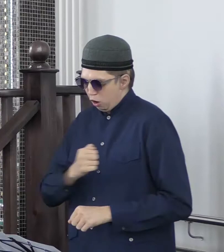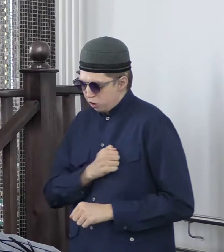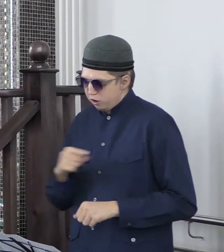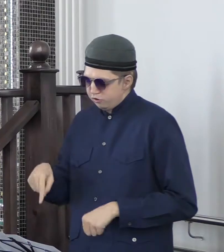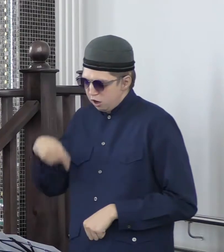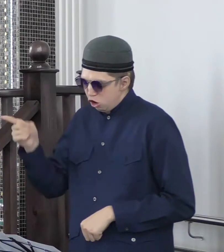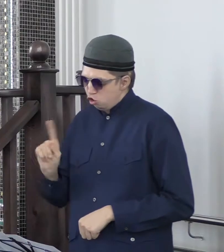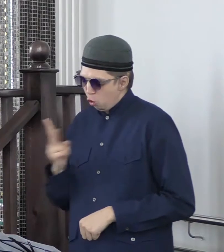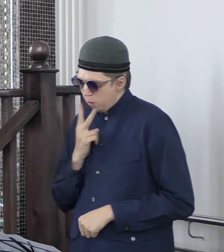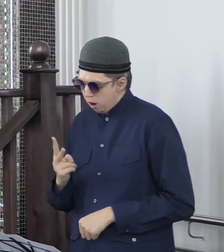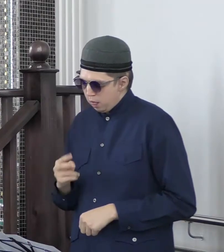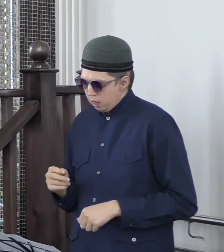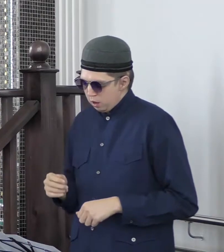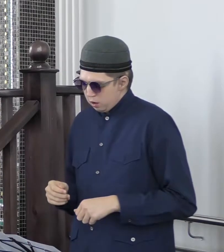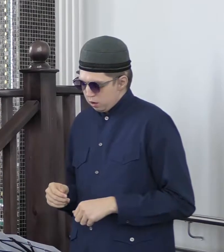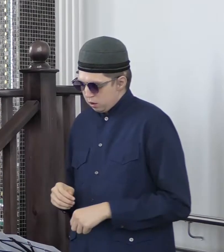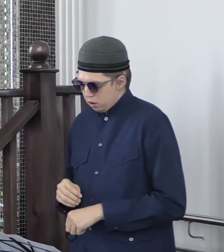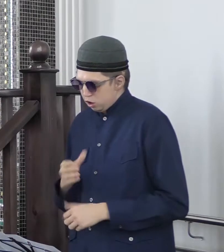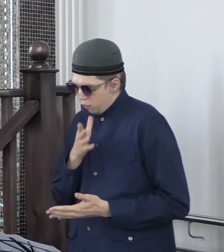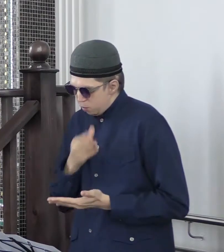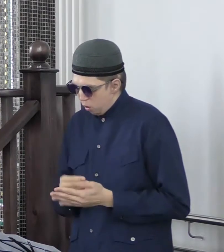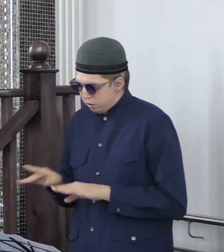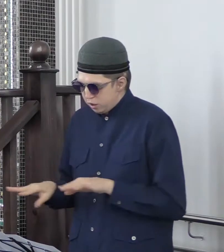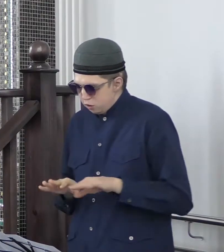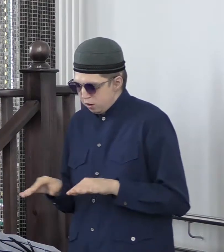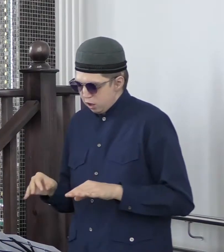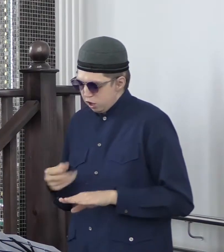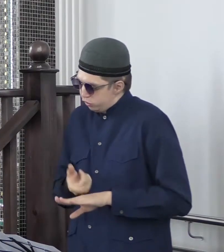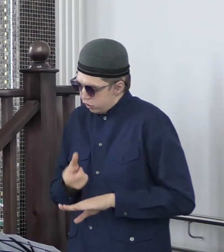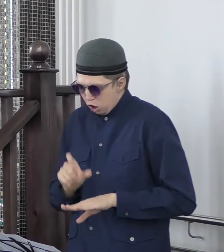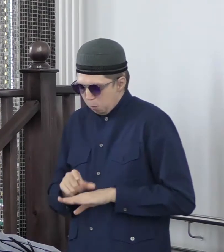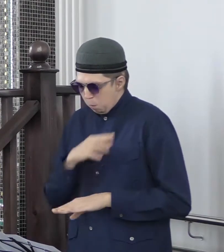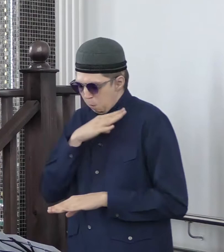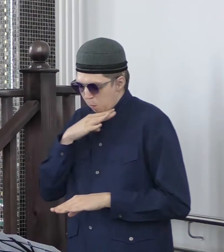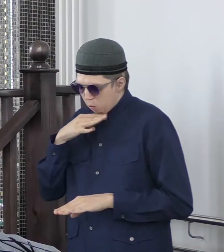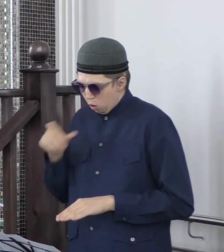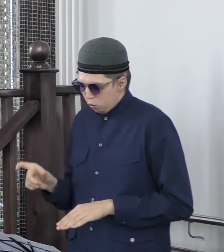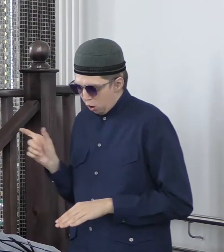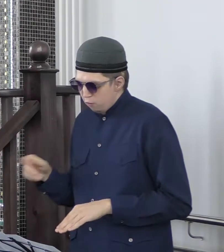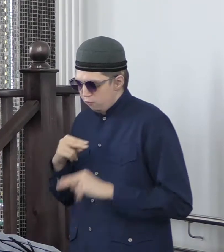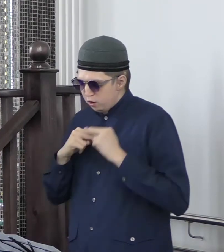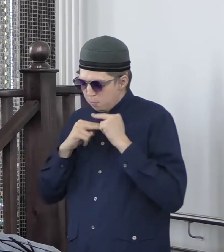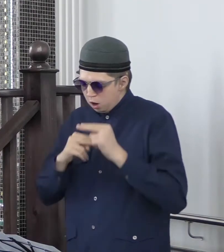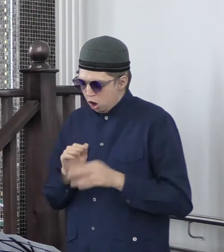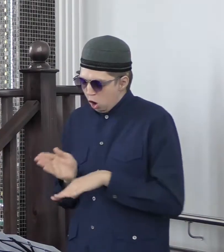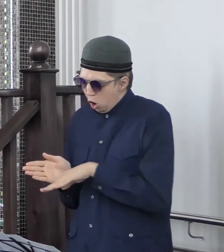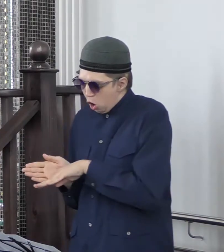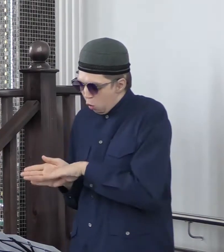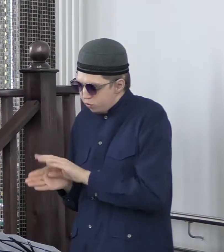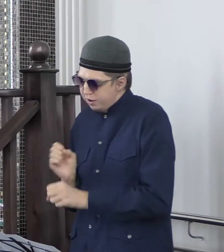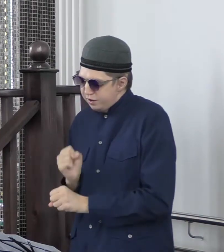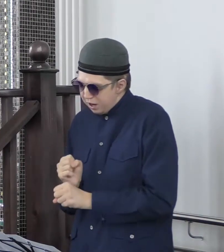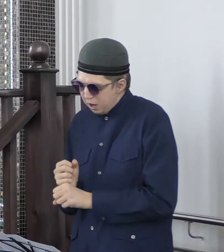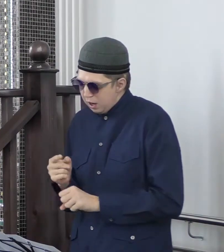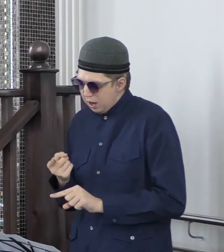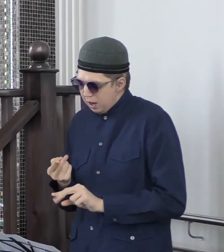жібі – верит Всевышнего. Это такой сильный, мощный канат. Если